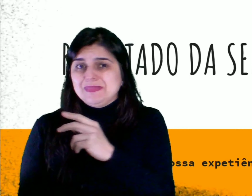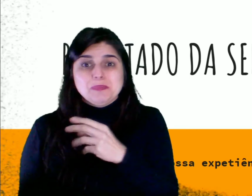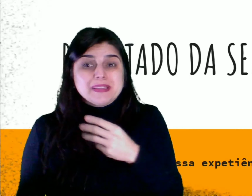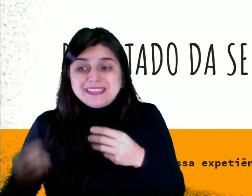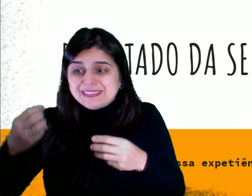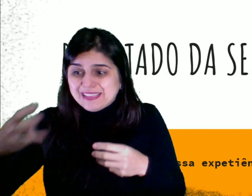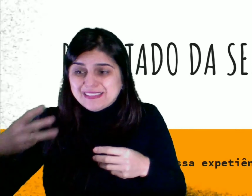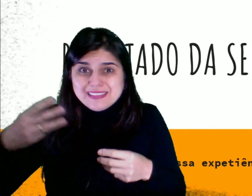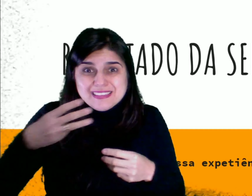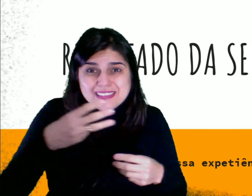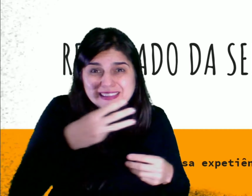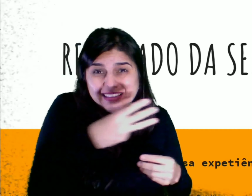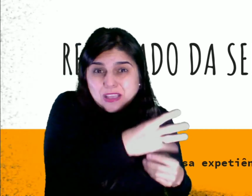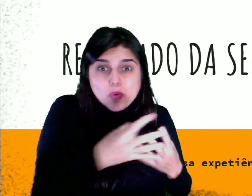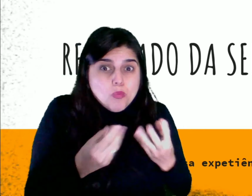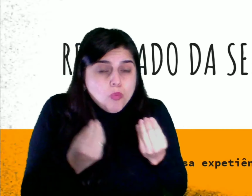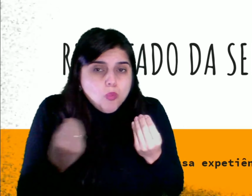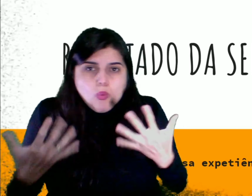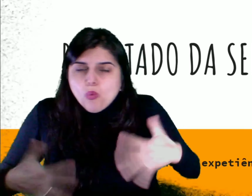tentativa.